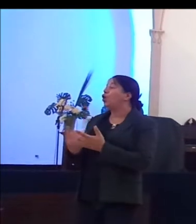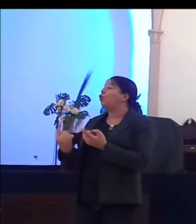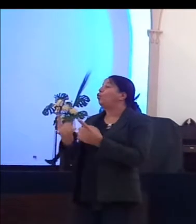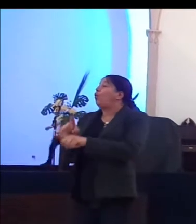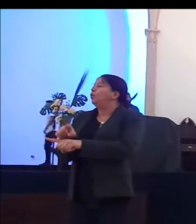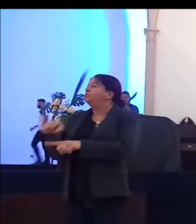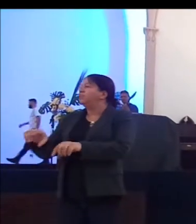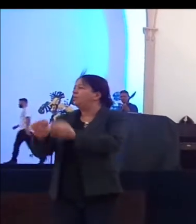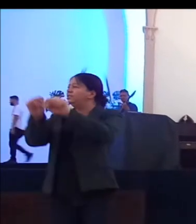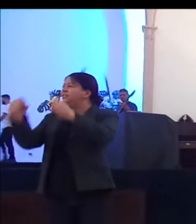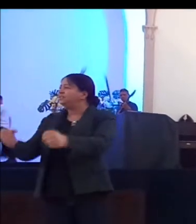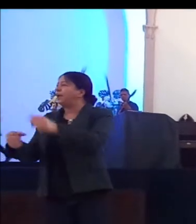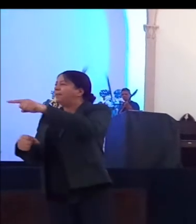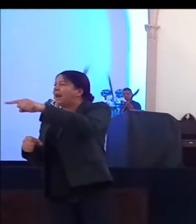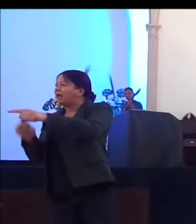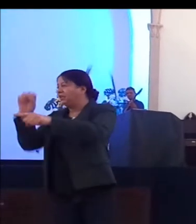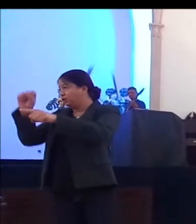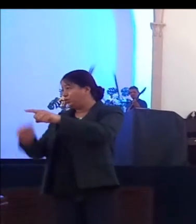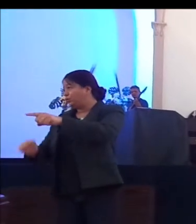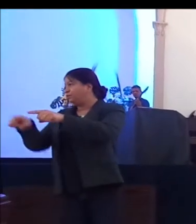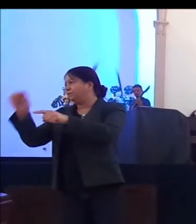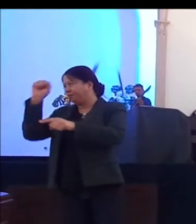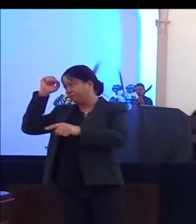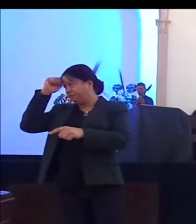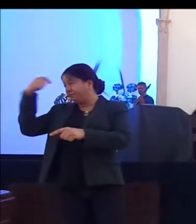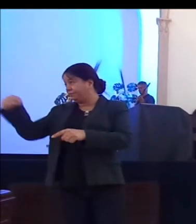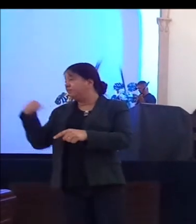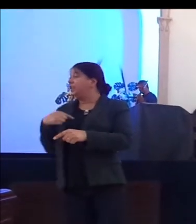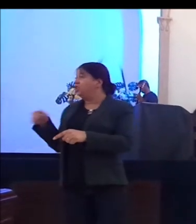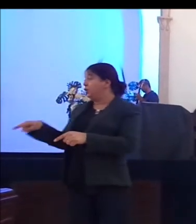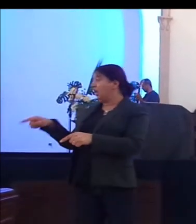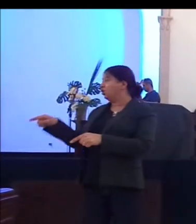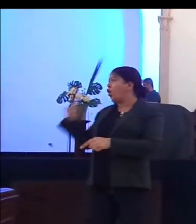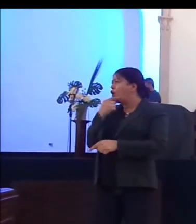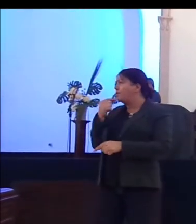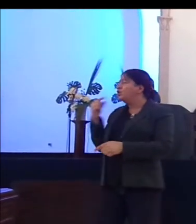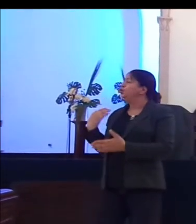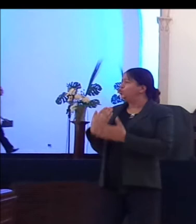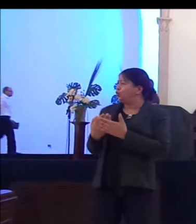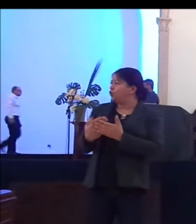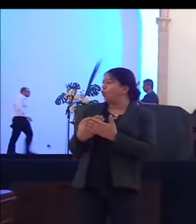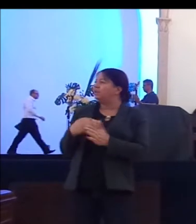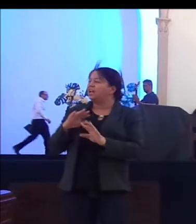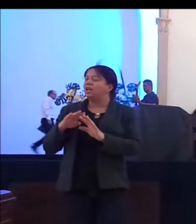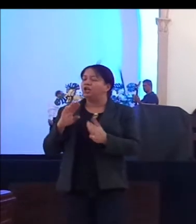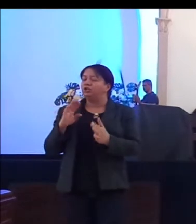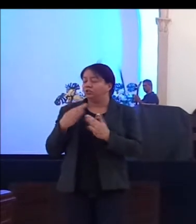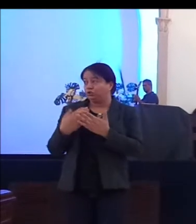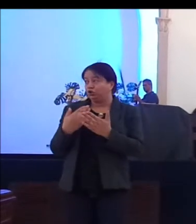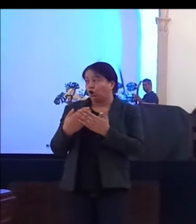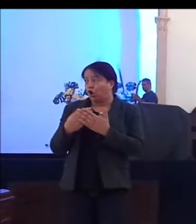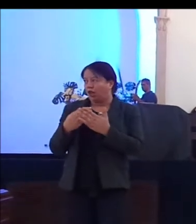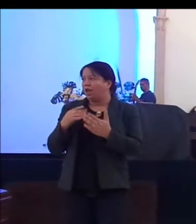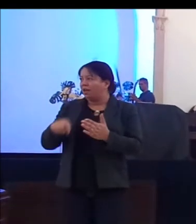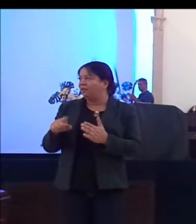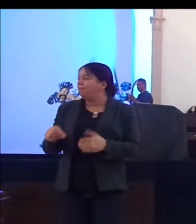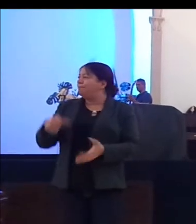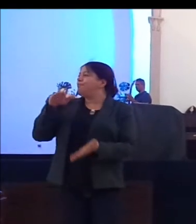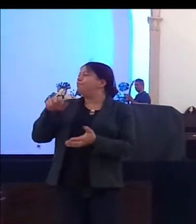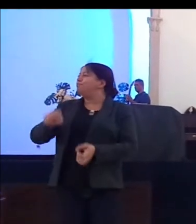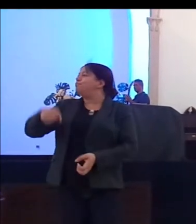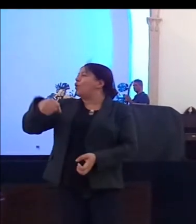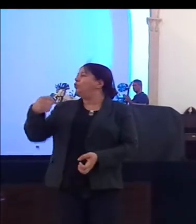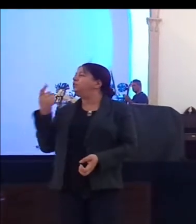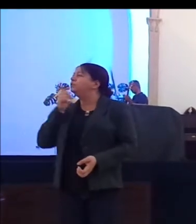regime. E ele estudou nessa escola com bolsa. E ali ele aprendeu uma coisa muito importante